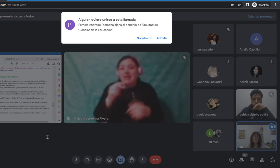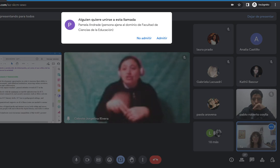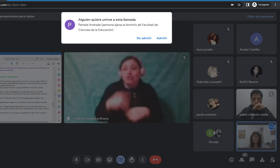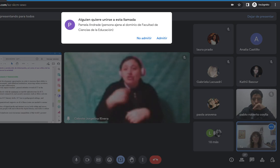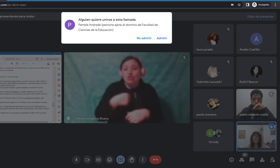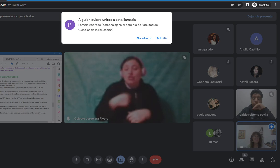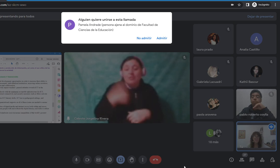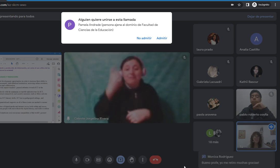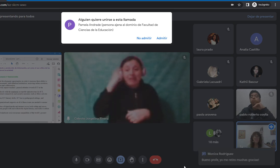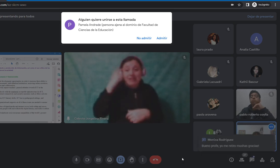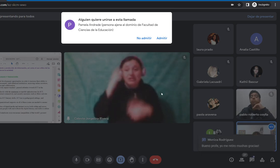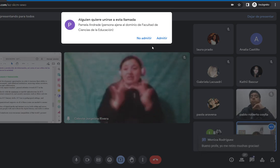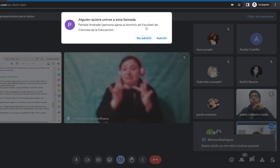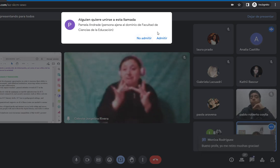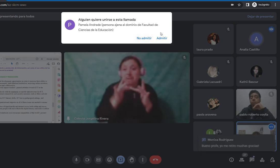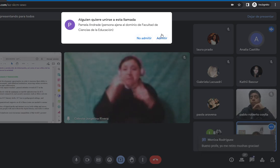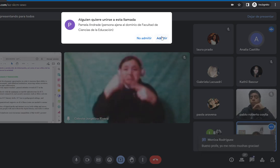¿sí?